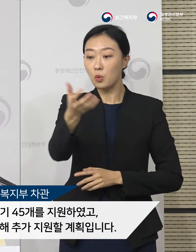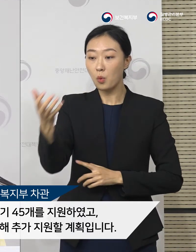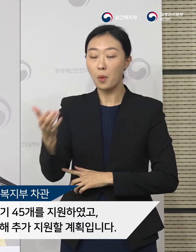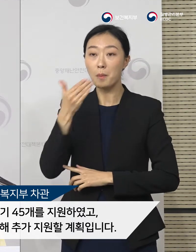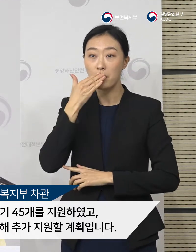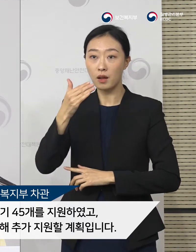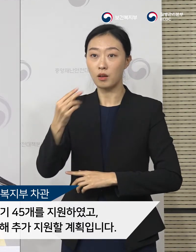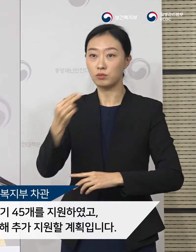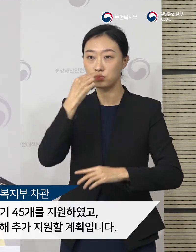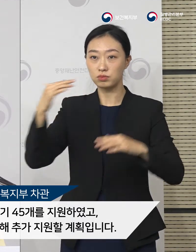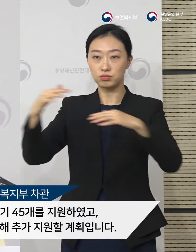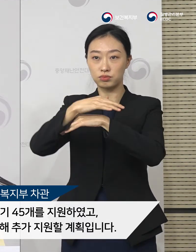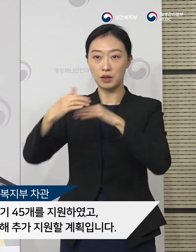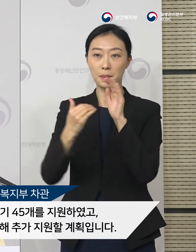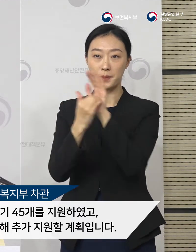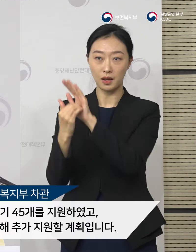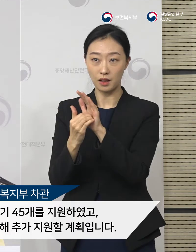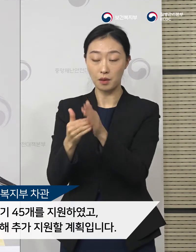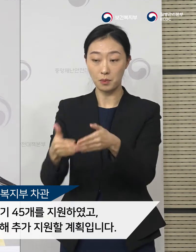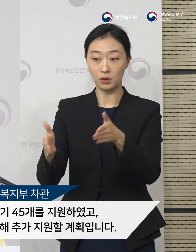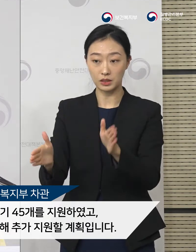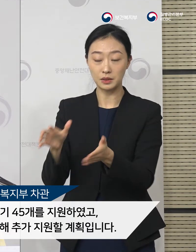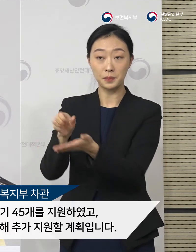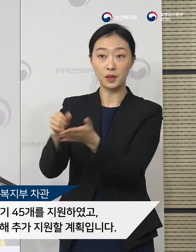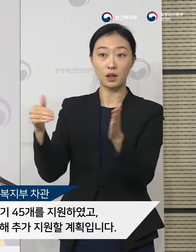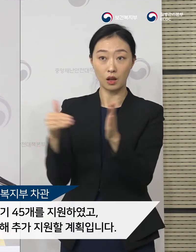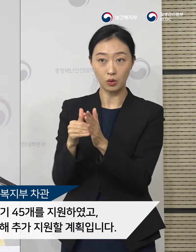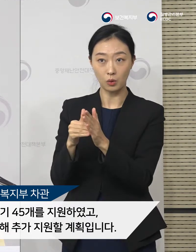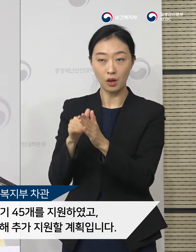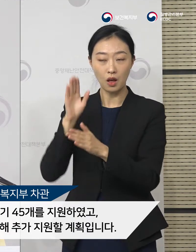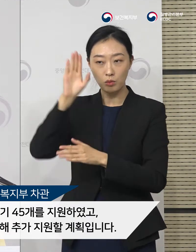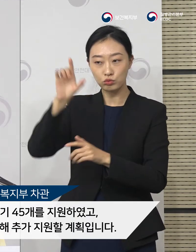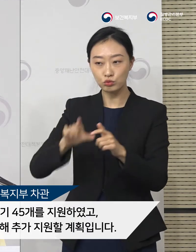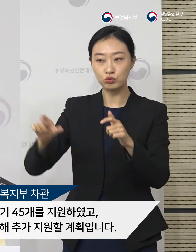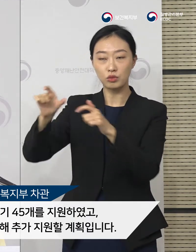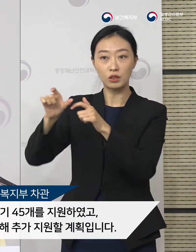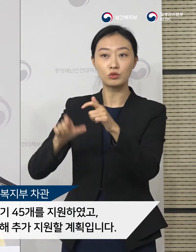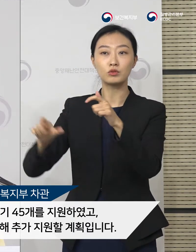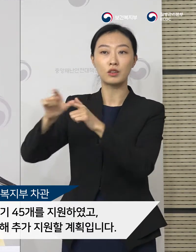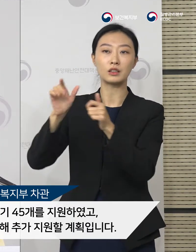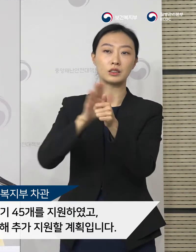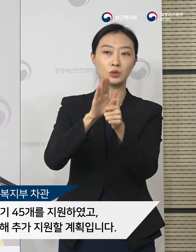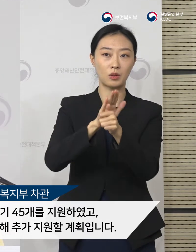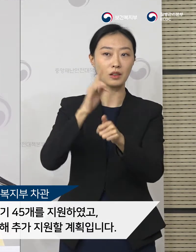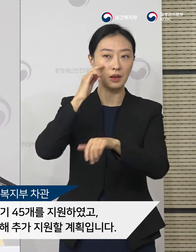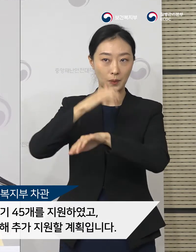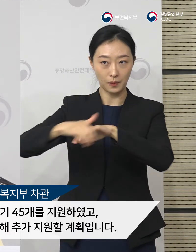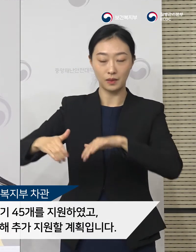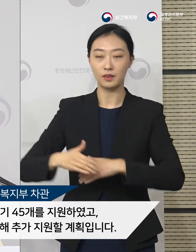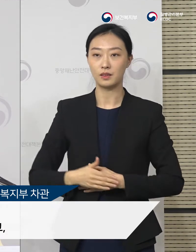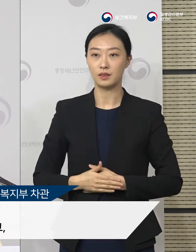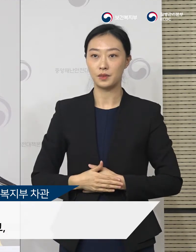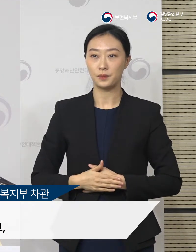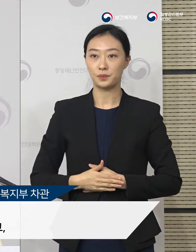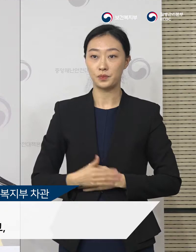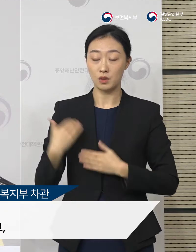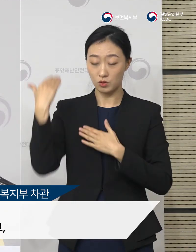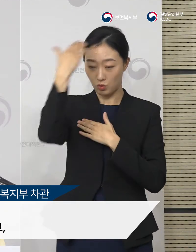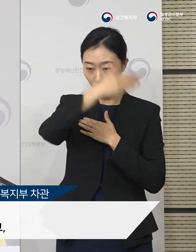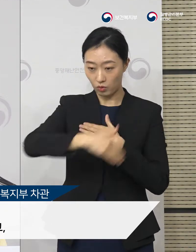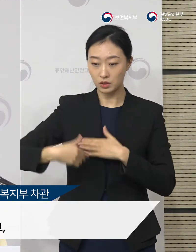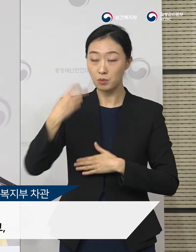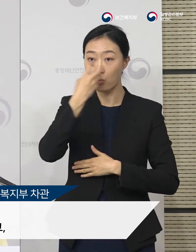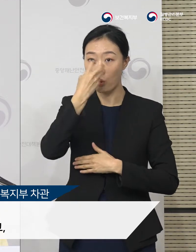지원하였고 향후 음압기를 지속 구매하여 지자체 협의 등을 통해 추가 지원할 계획입니다. 전신보호구